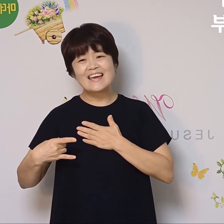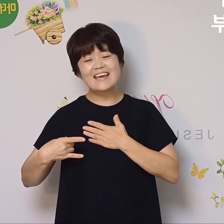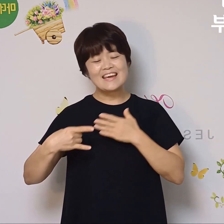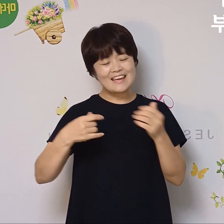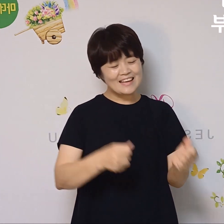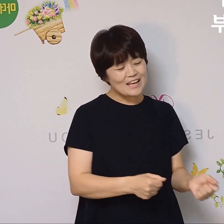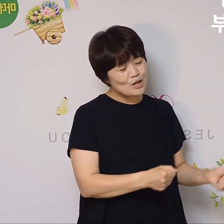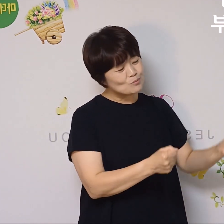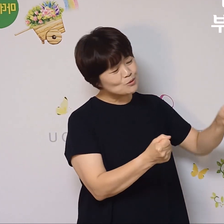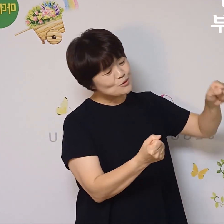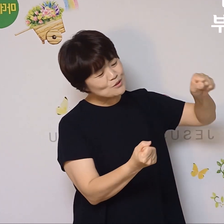나에게